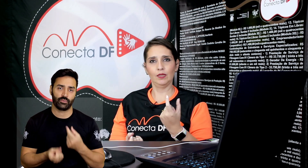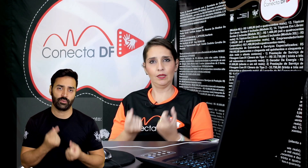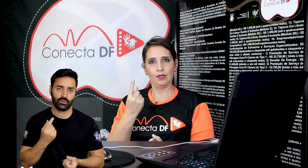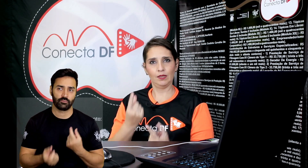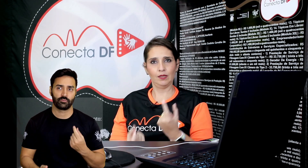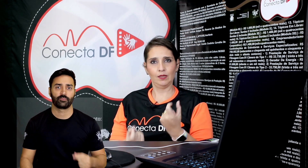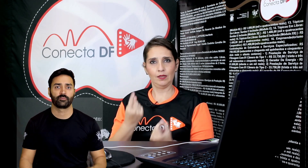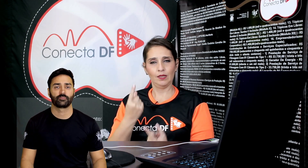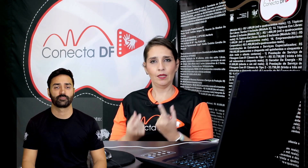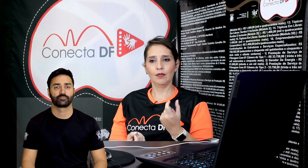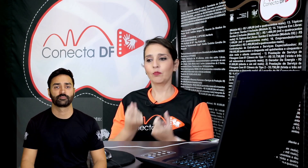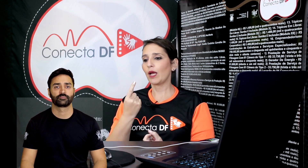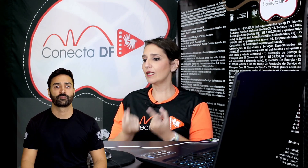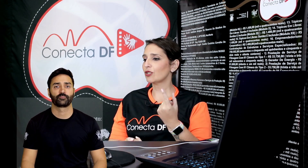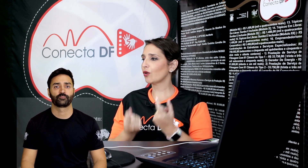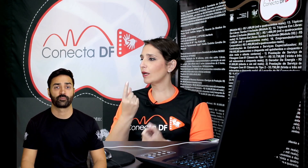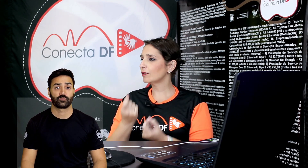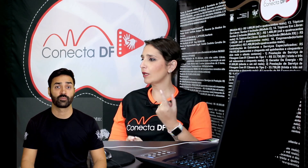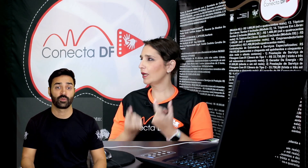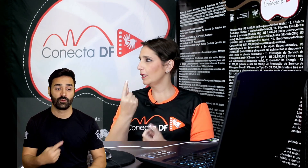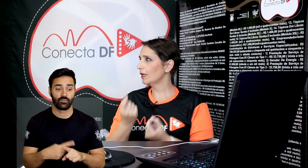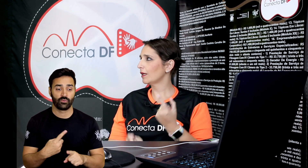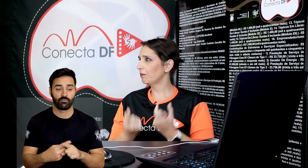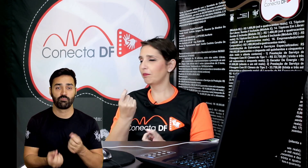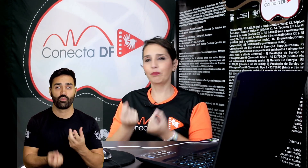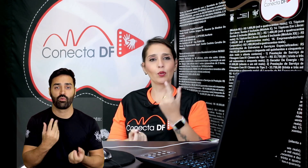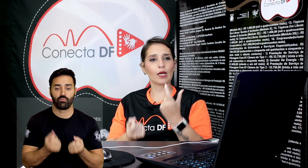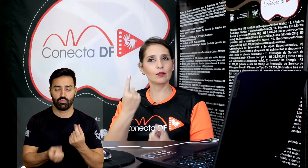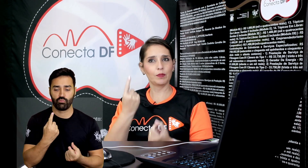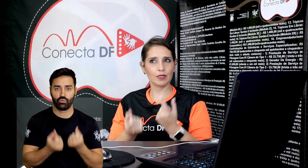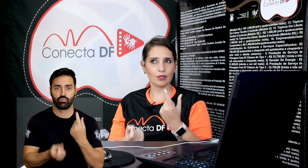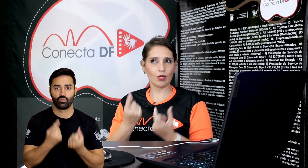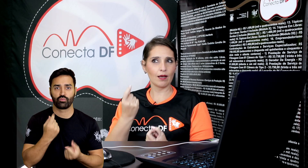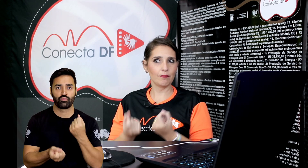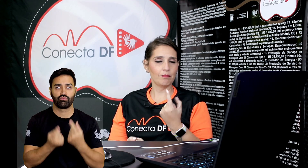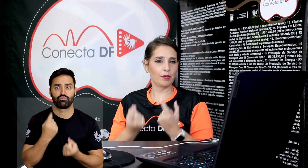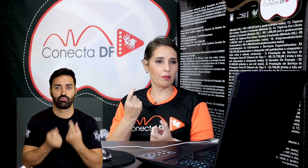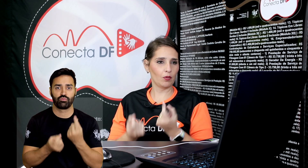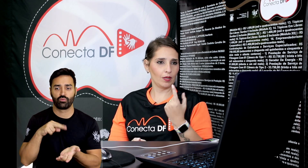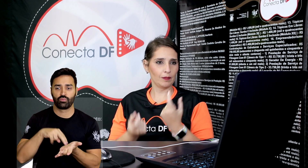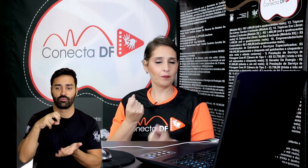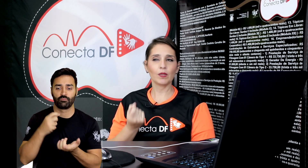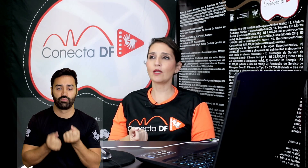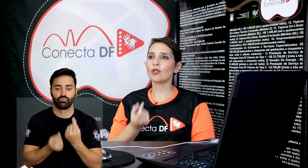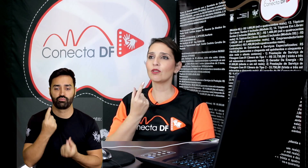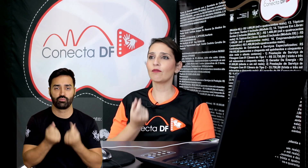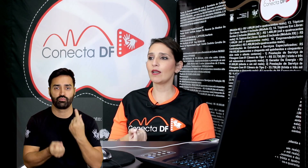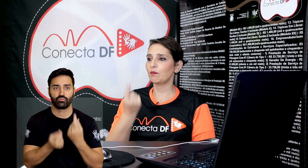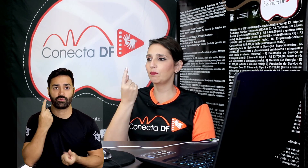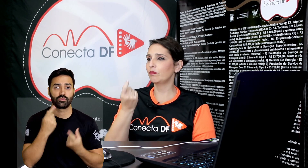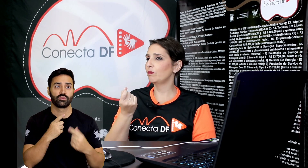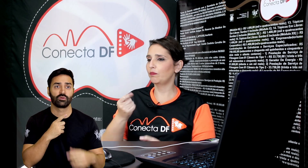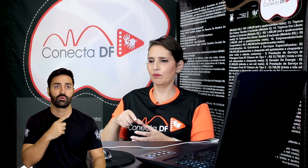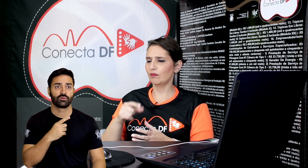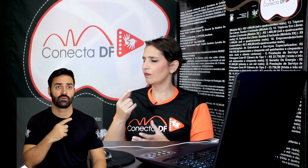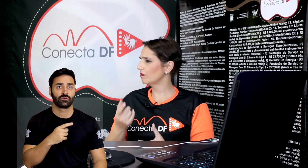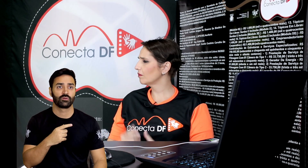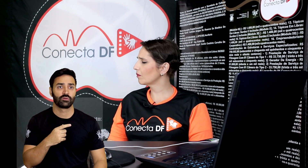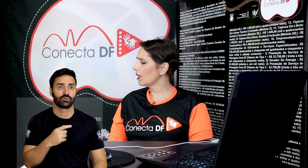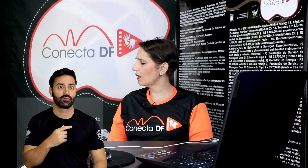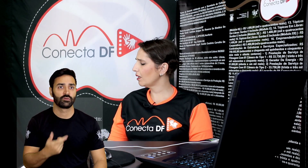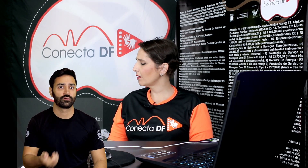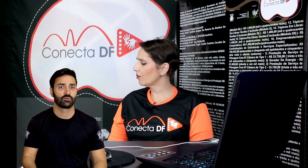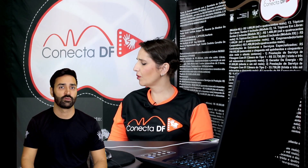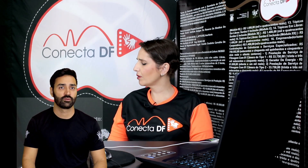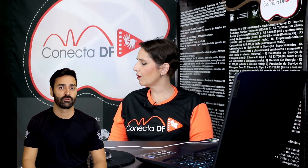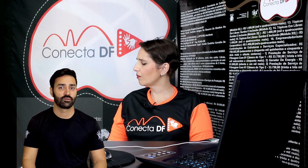pipoca, porque ela é estourando, né? Ela pulando para estourar, pipoca. Tem gente que faz, como